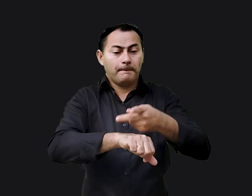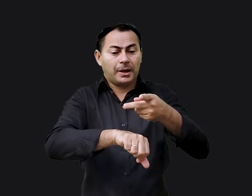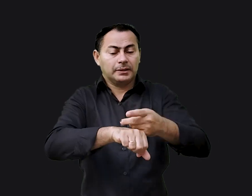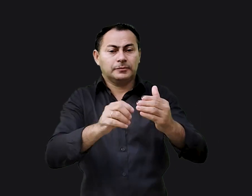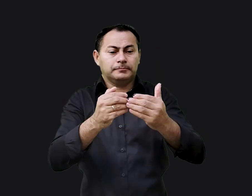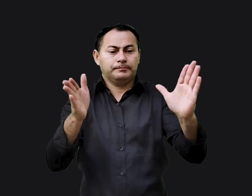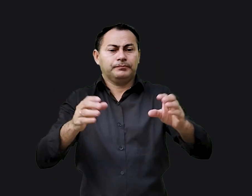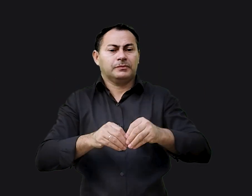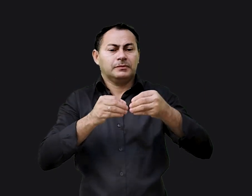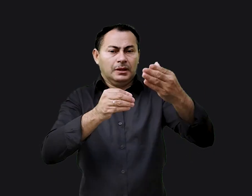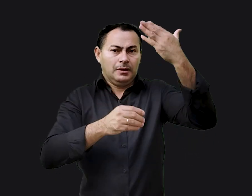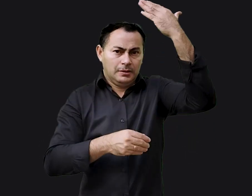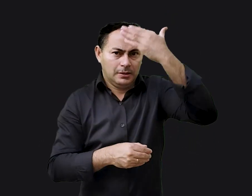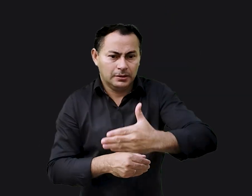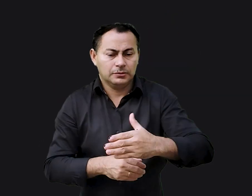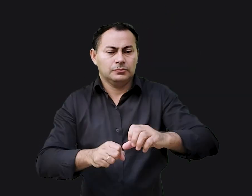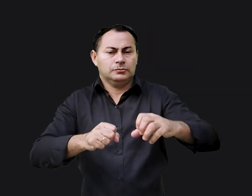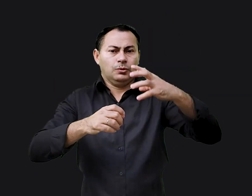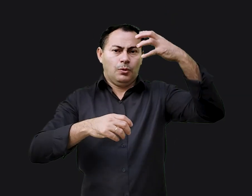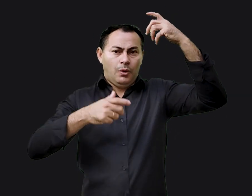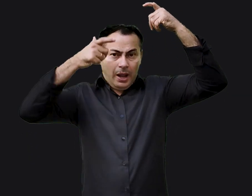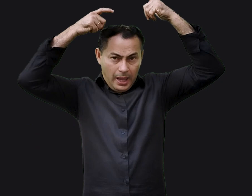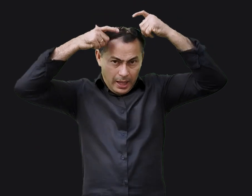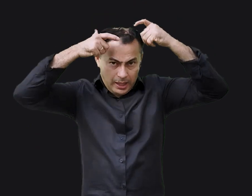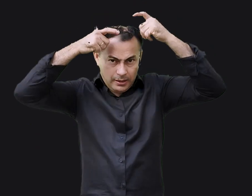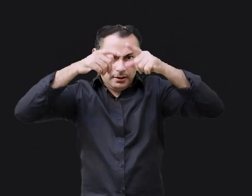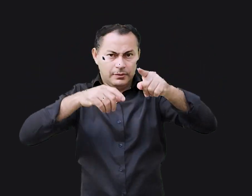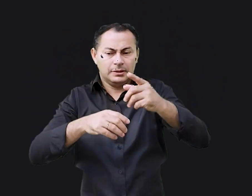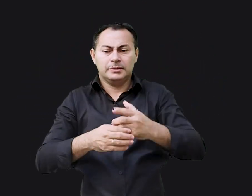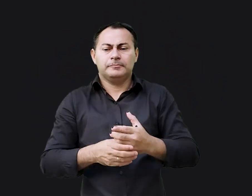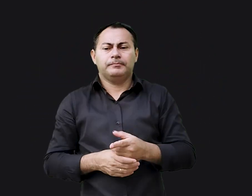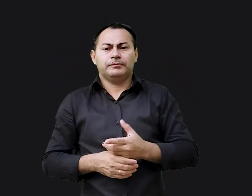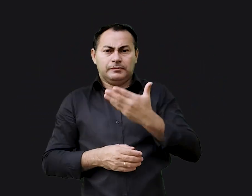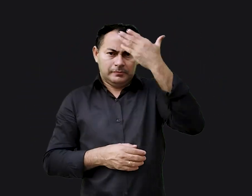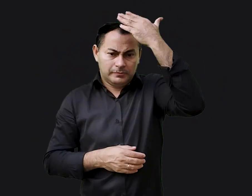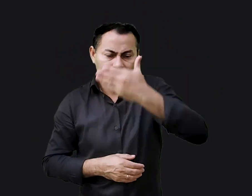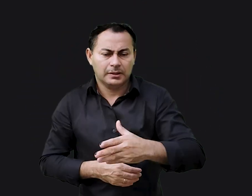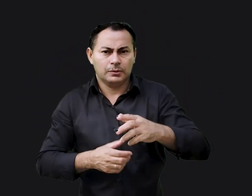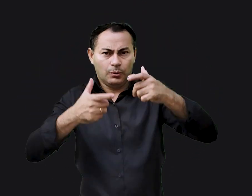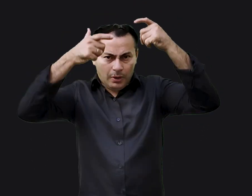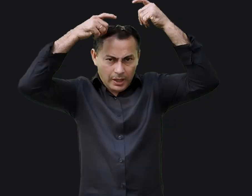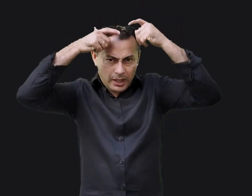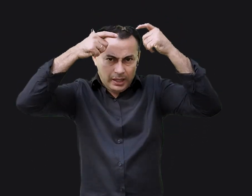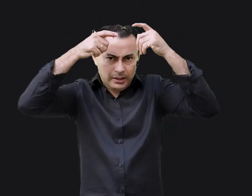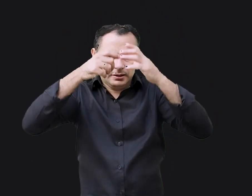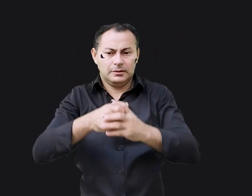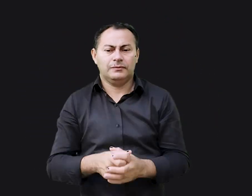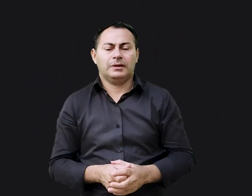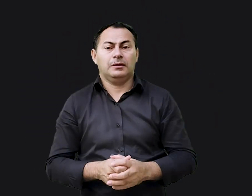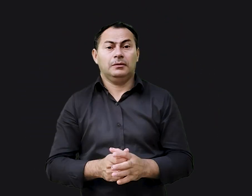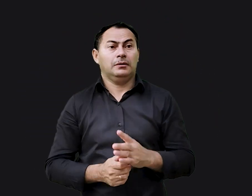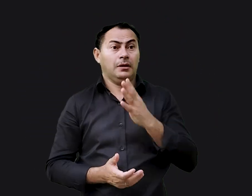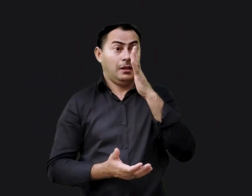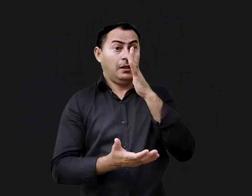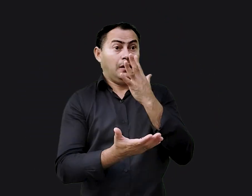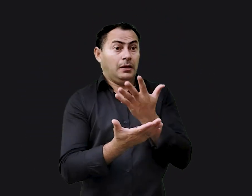ou Prata que se abriria para levar a presença do Soberana quando você estivesse Diante do Rei ficaria